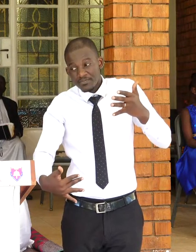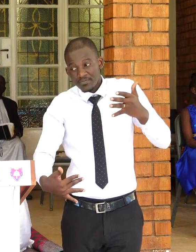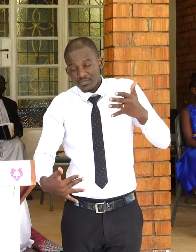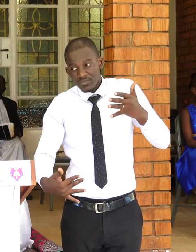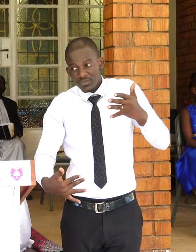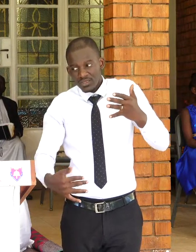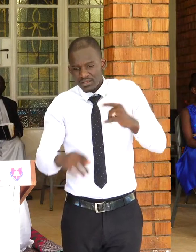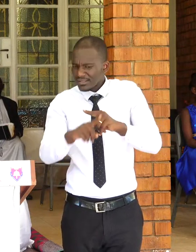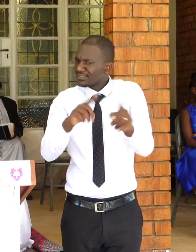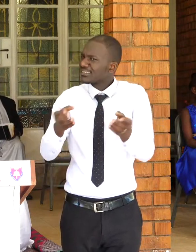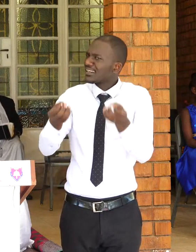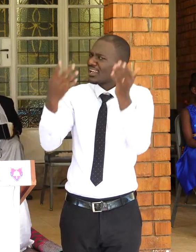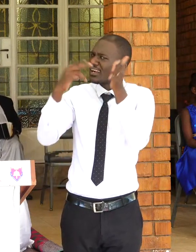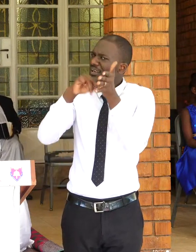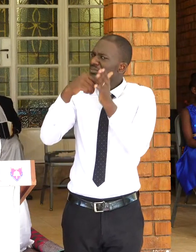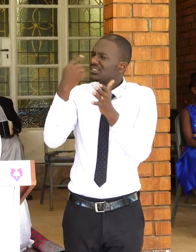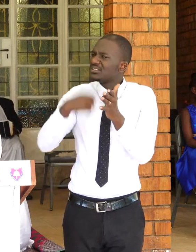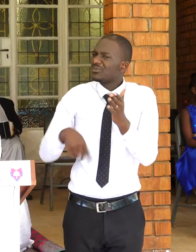Saddaaka kye ki?